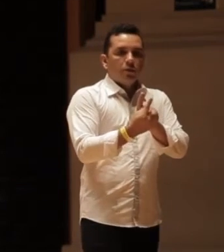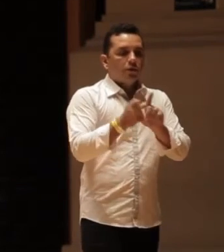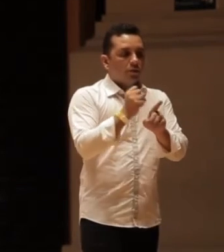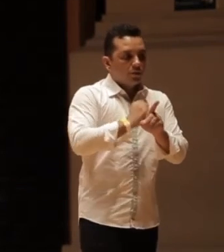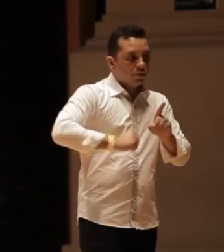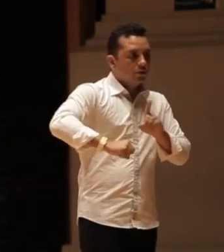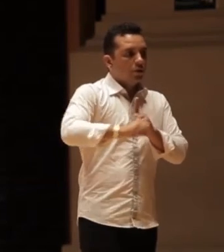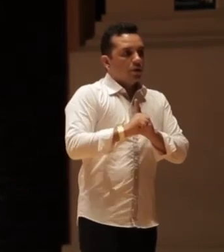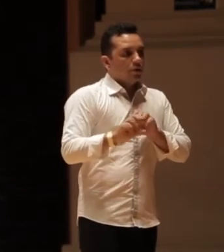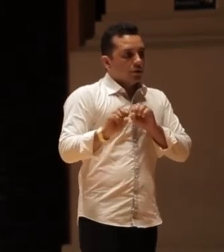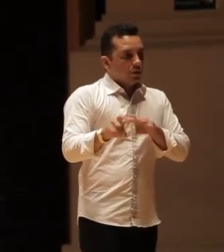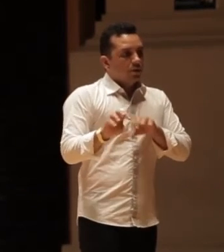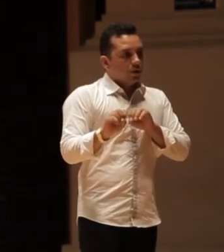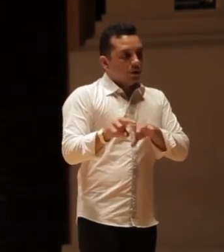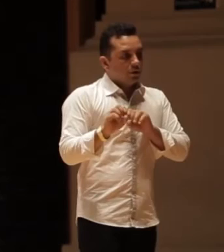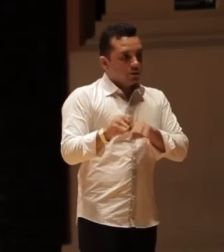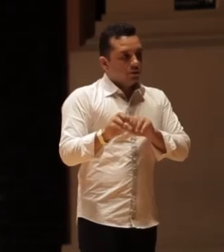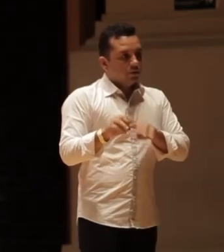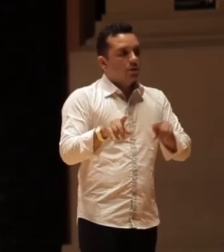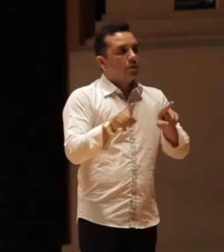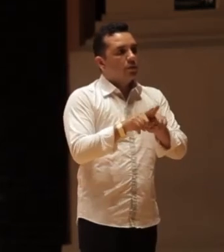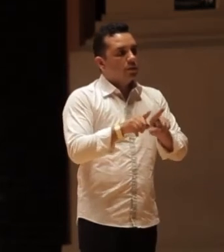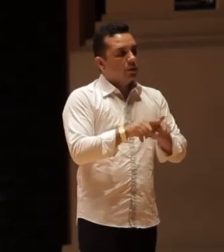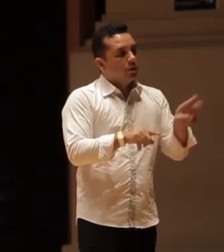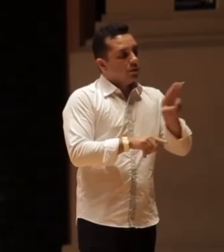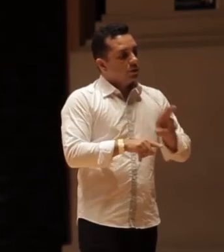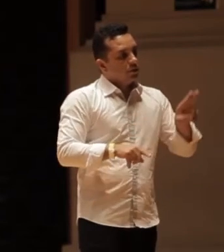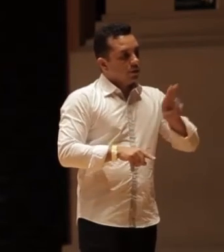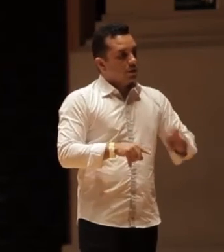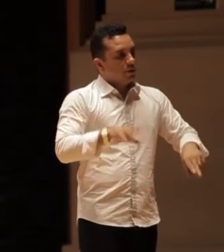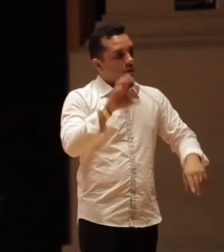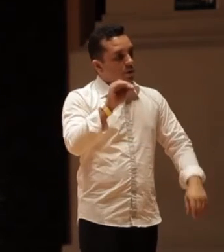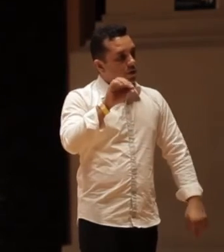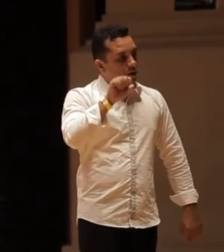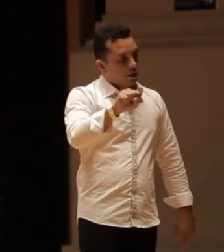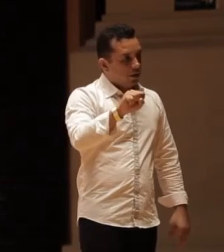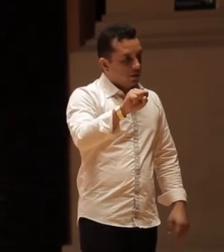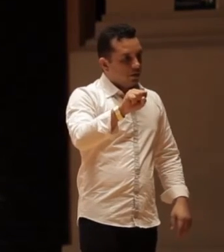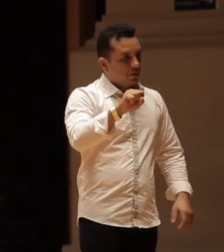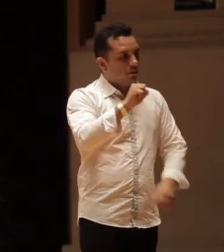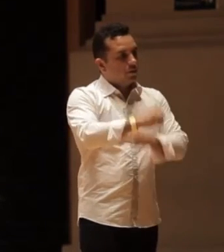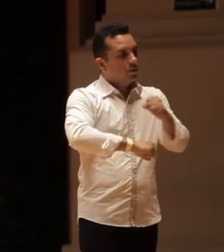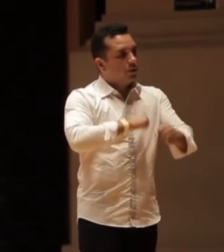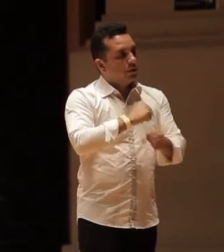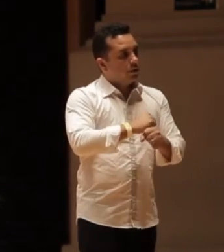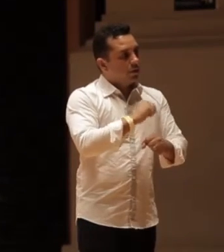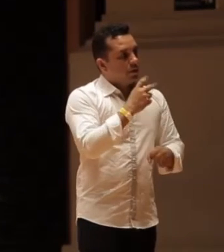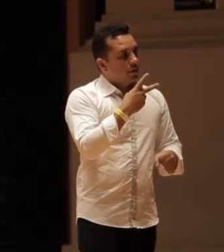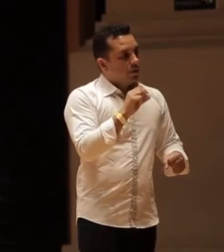socioeducativo para o jovem infrator também através do s está previsto para 2015